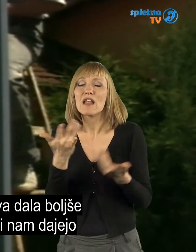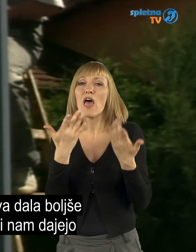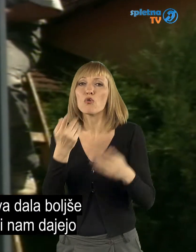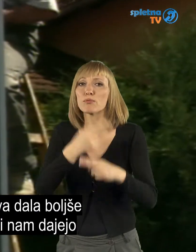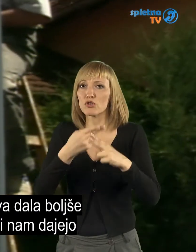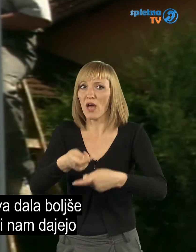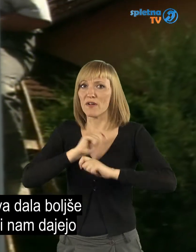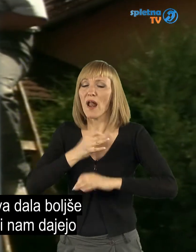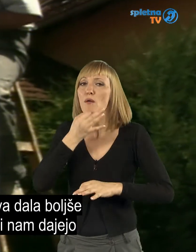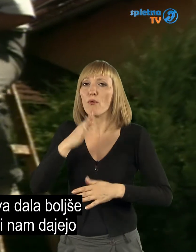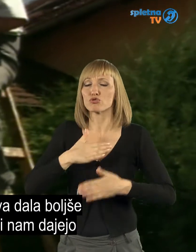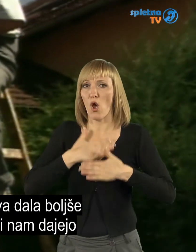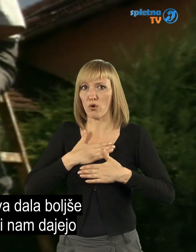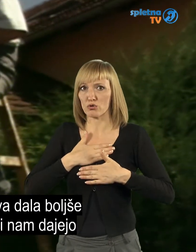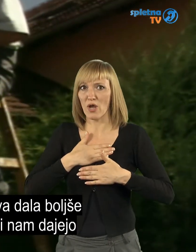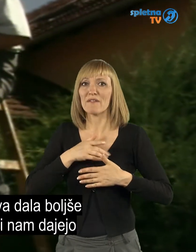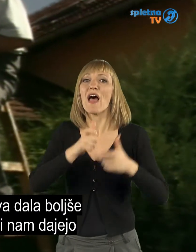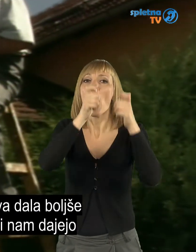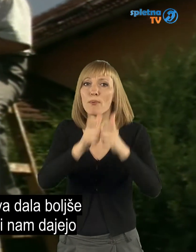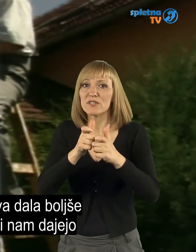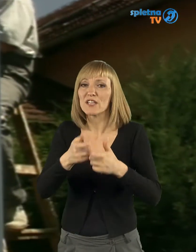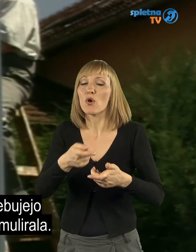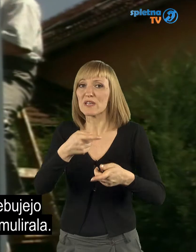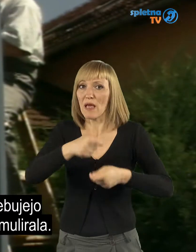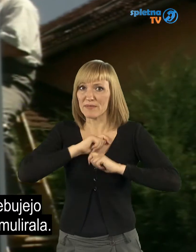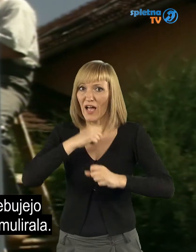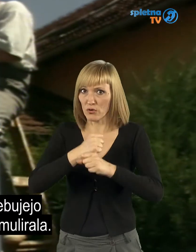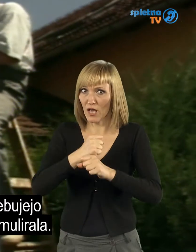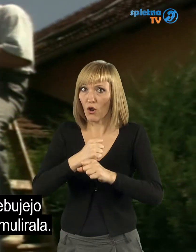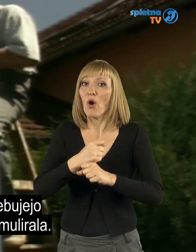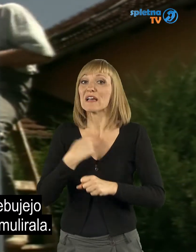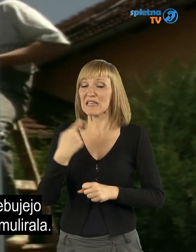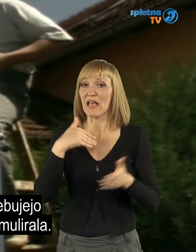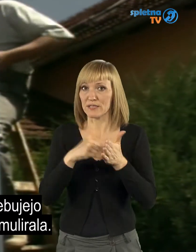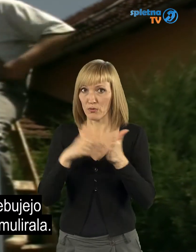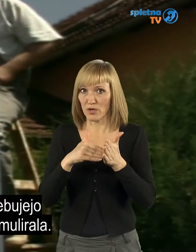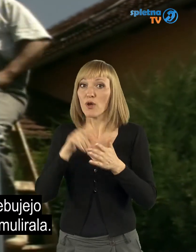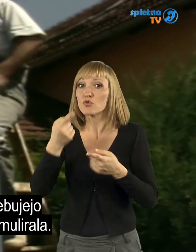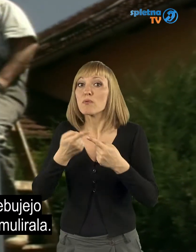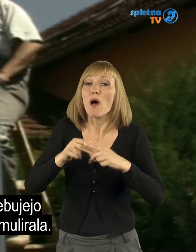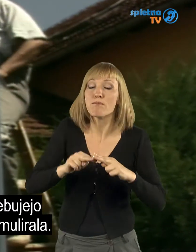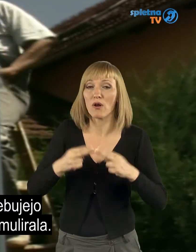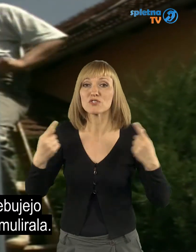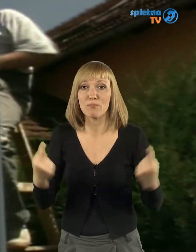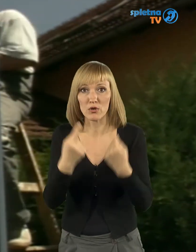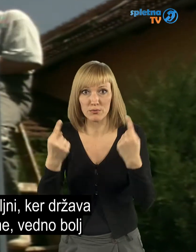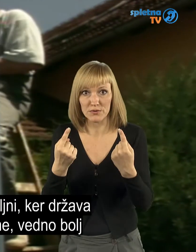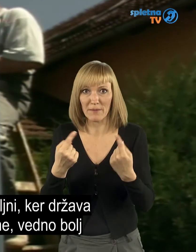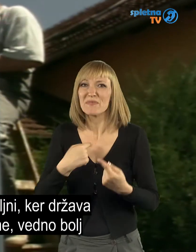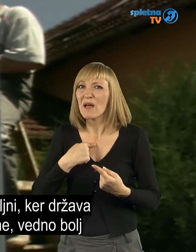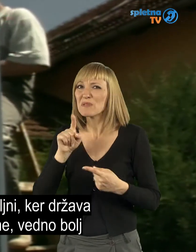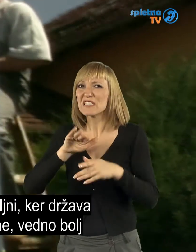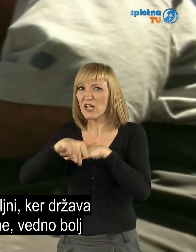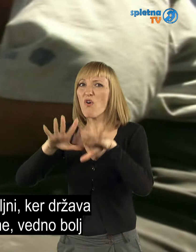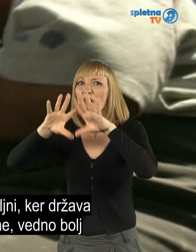dala boljše olajšave za podjetja, ki nam dajejo delo, ki nas potrebujejo, in jih s tem tudi stimulirala. Z